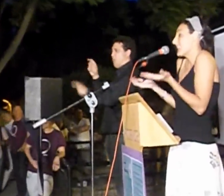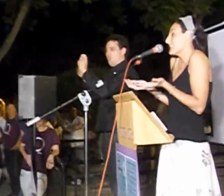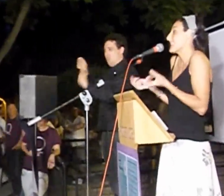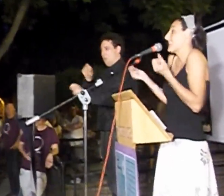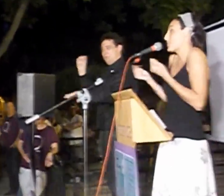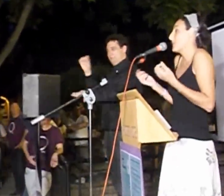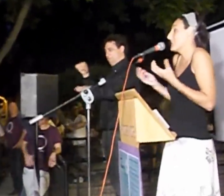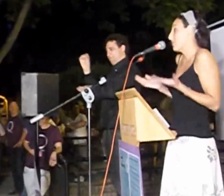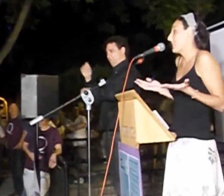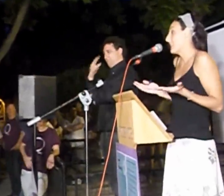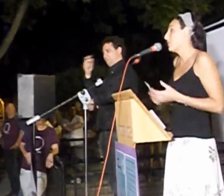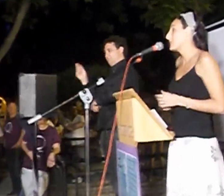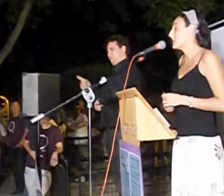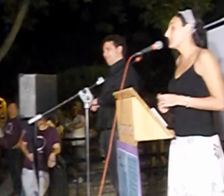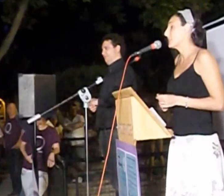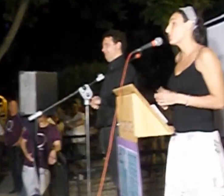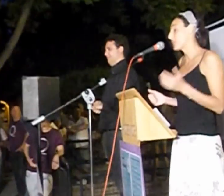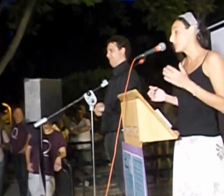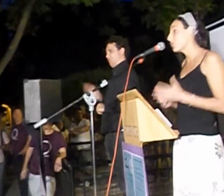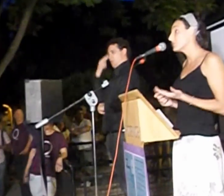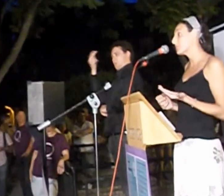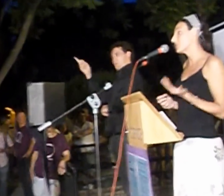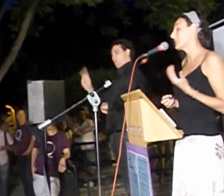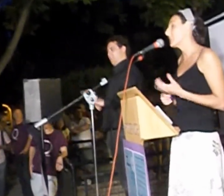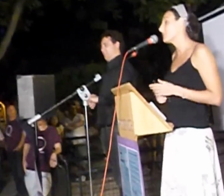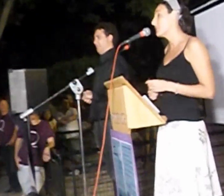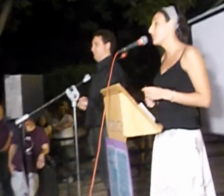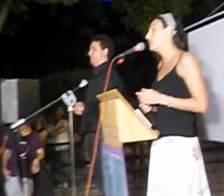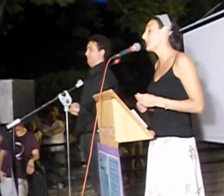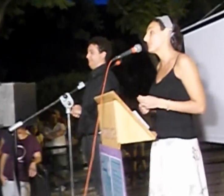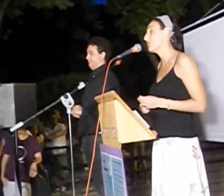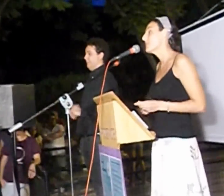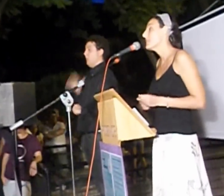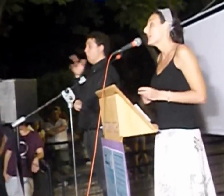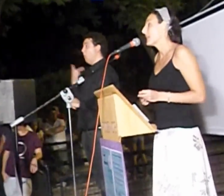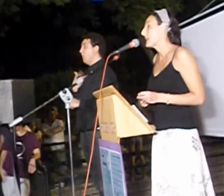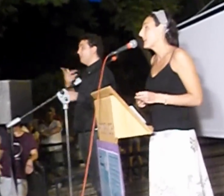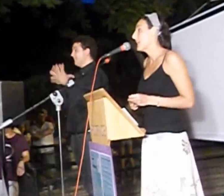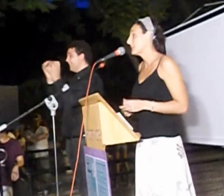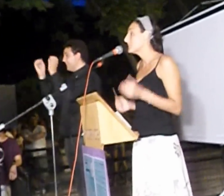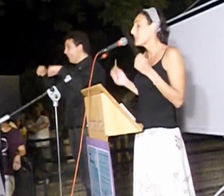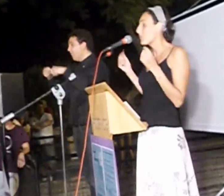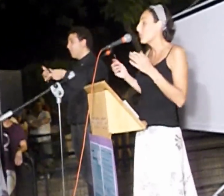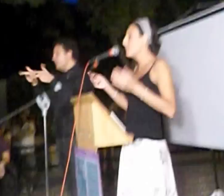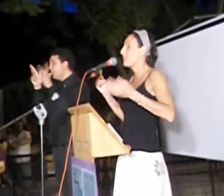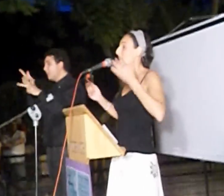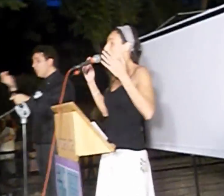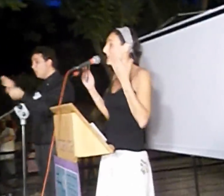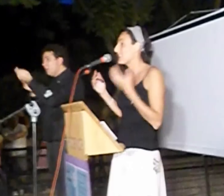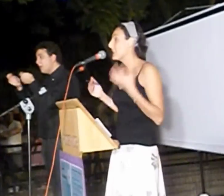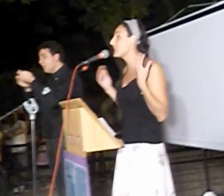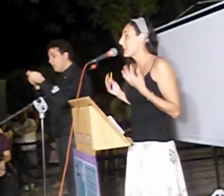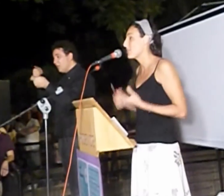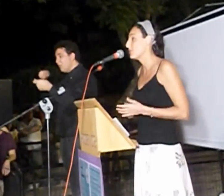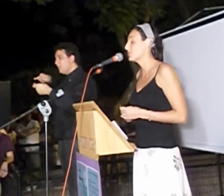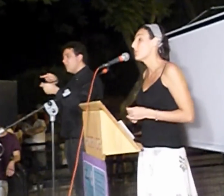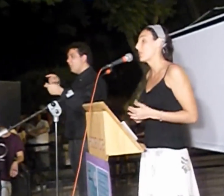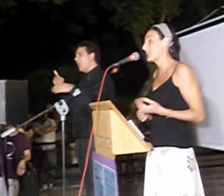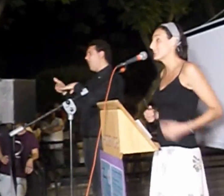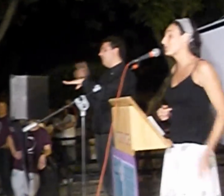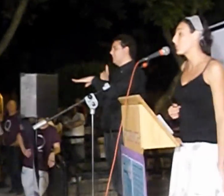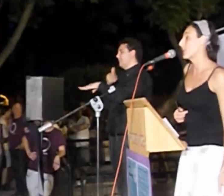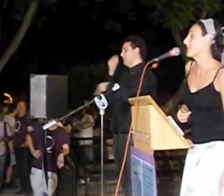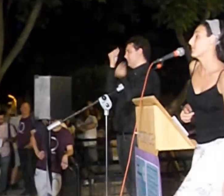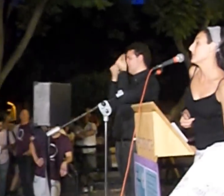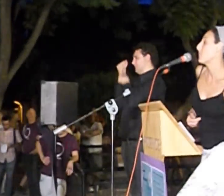quién tienen interés de que les cuente lo que lo que está pasando porque todos estos tratados de libre comercio eh han sido previamente ideados